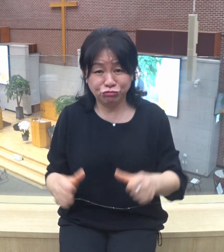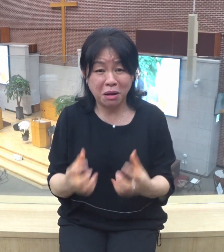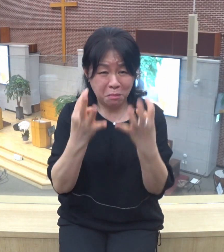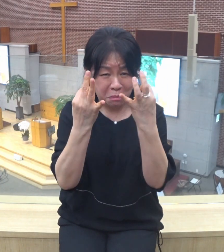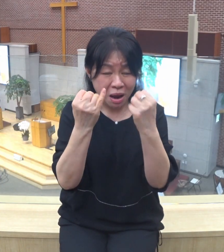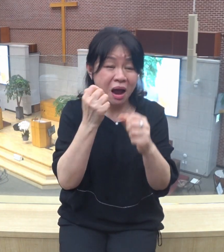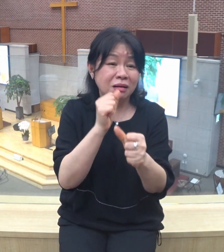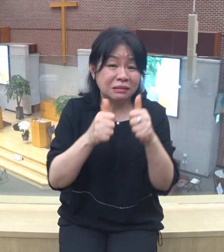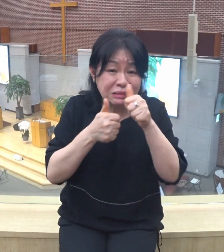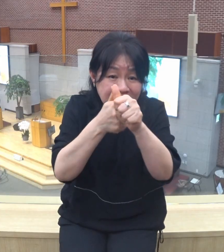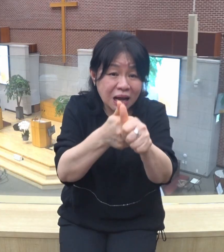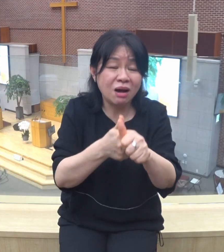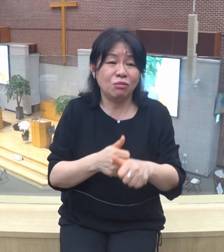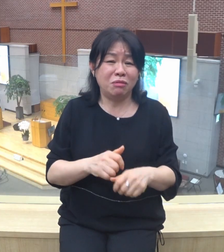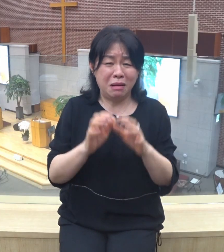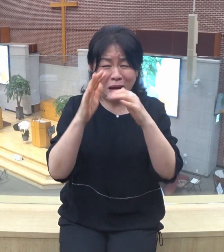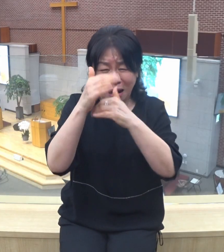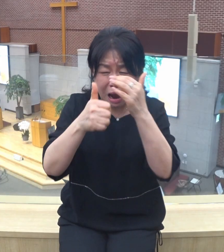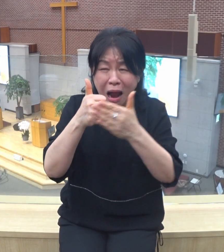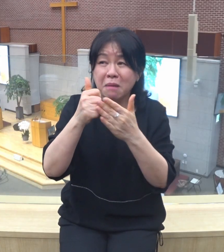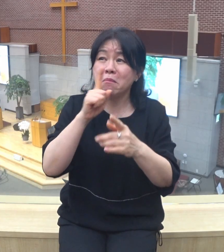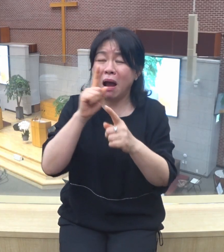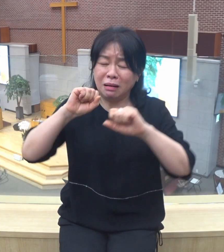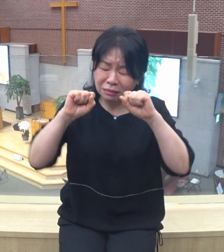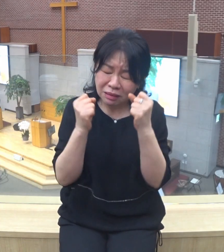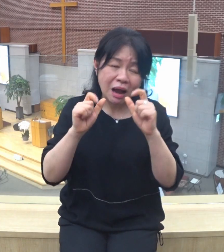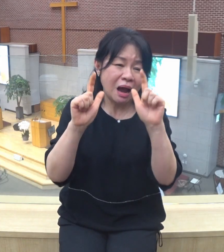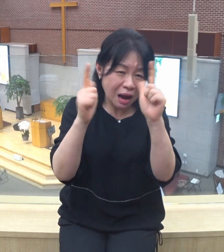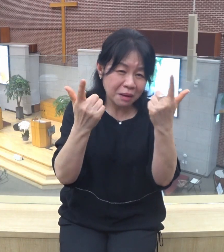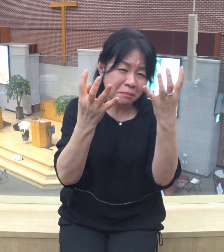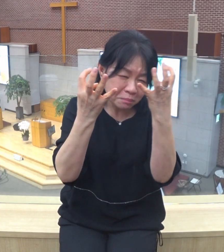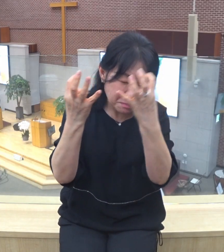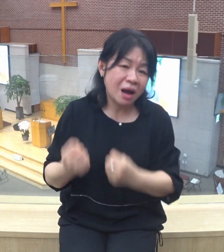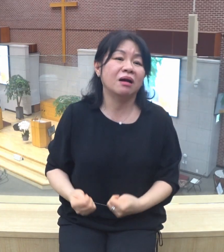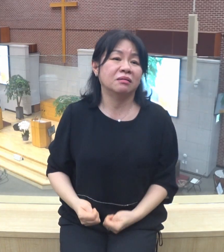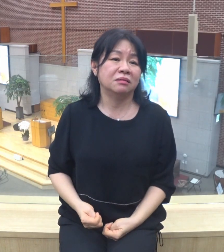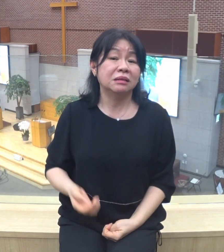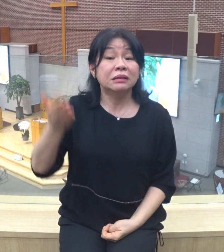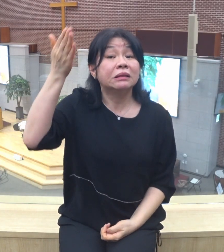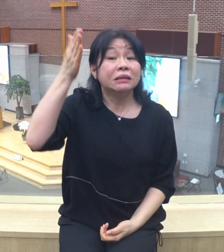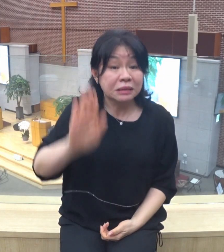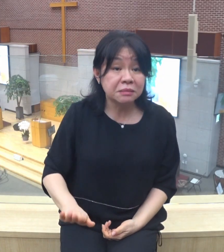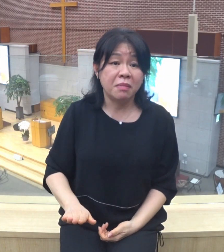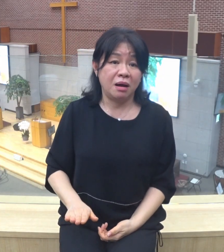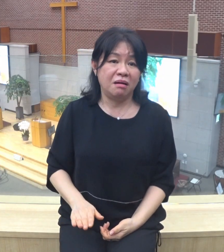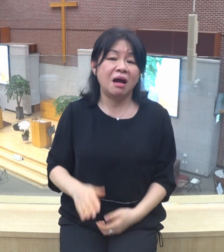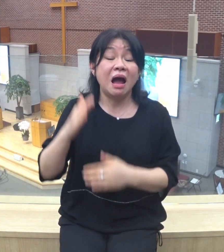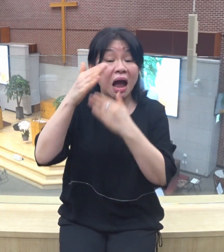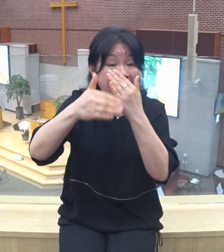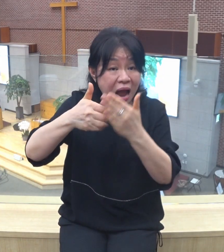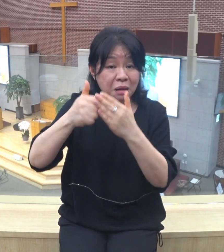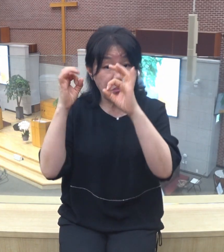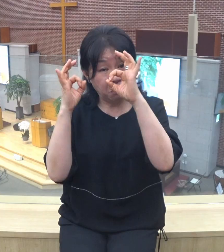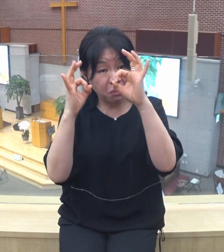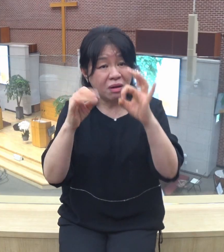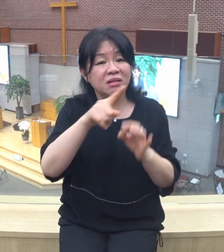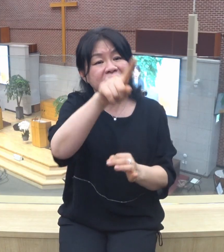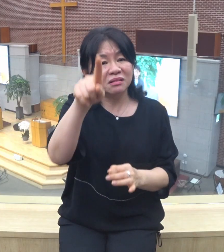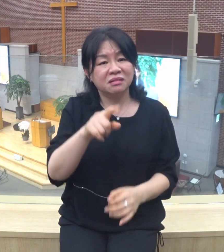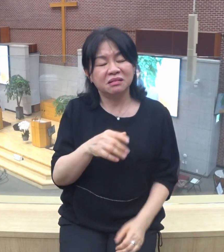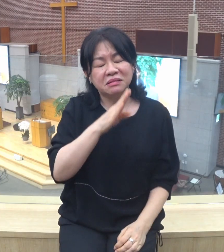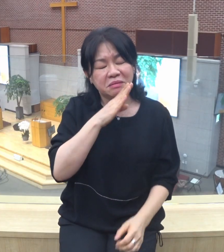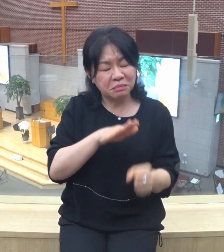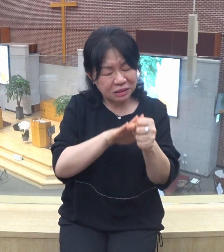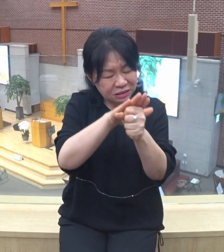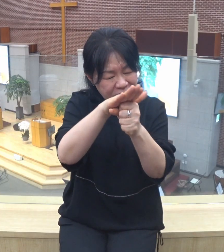하나님을 기만했습니다. 그러나 하나님이 사랑하시니 이스라엘 백성이 보배롭고 존귀한